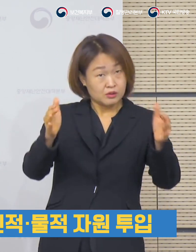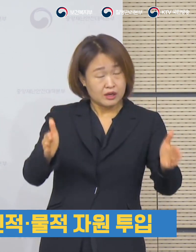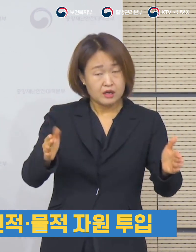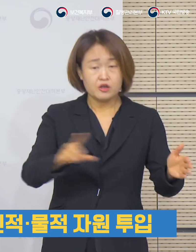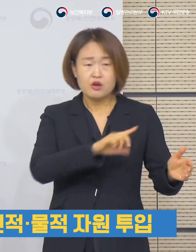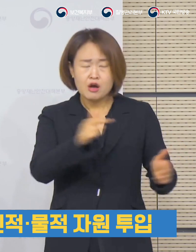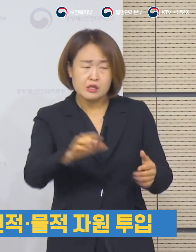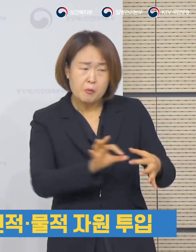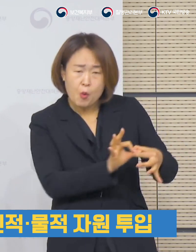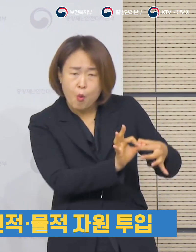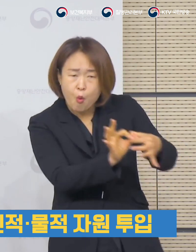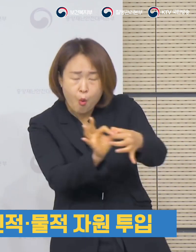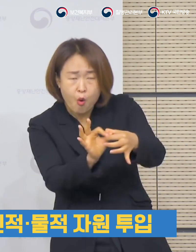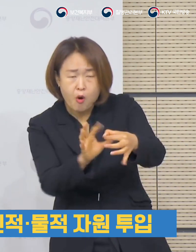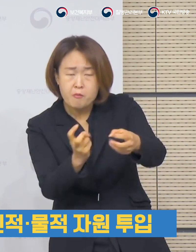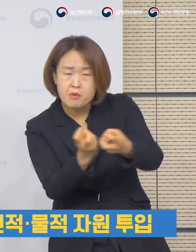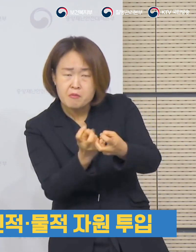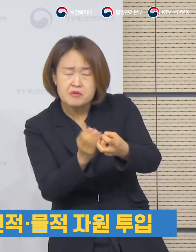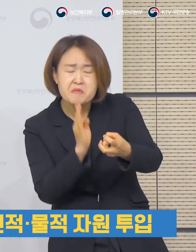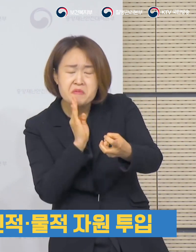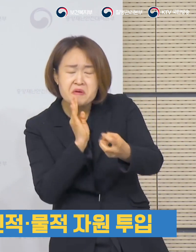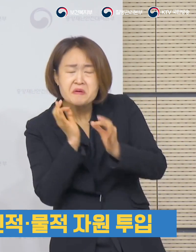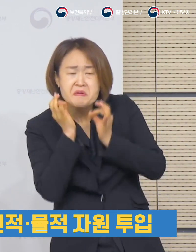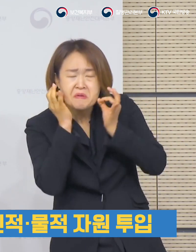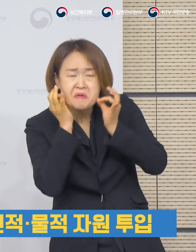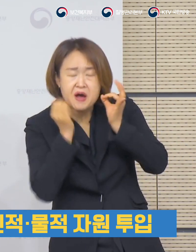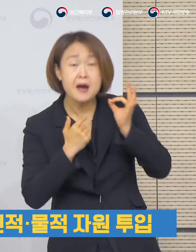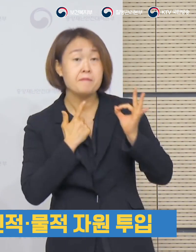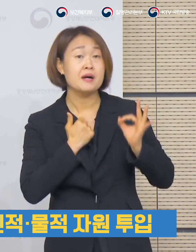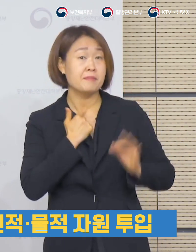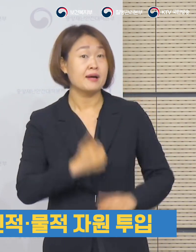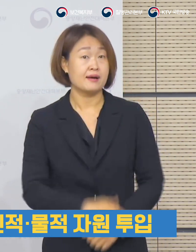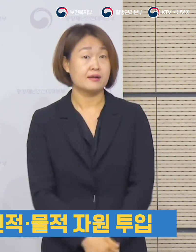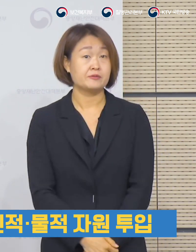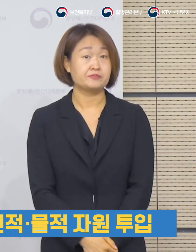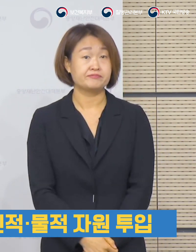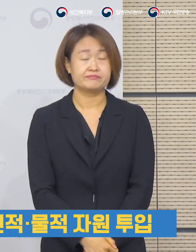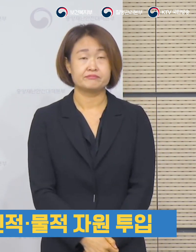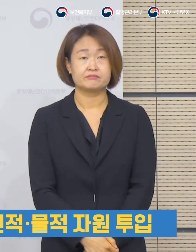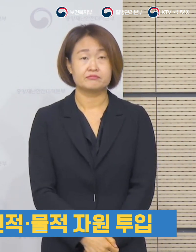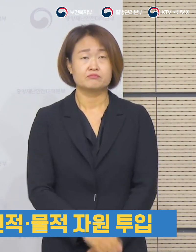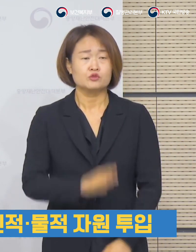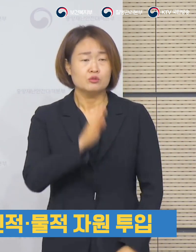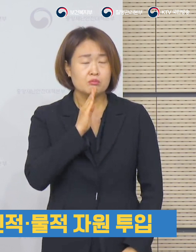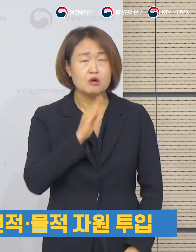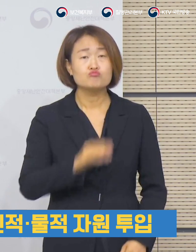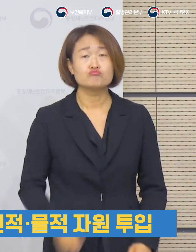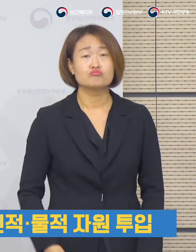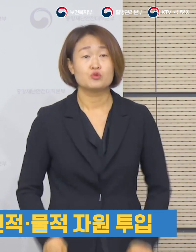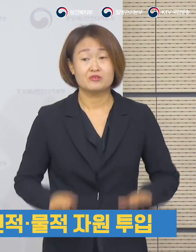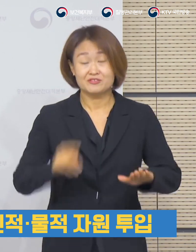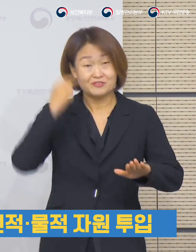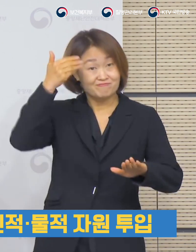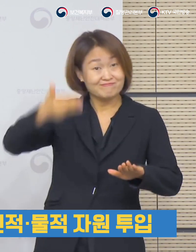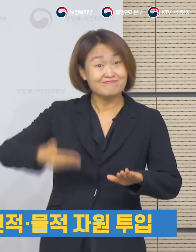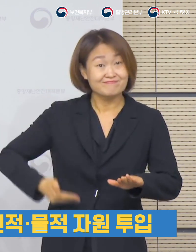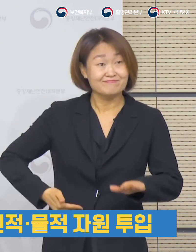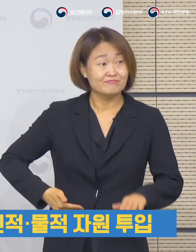가지 경로를 통해서 이러한 노력이 진행된 바가 있습니다. 그 현장에서 질문 주신